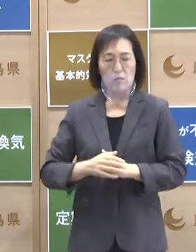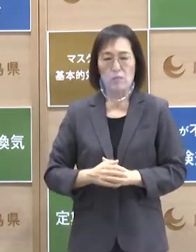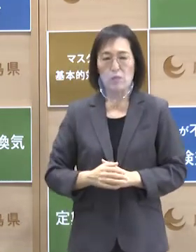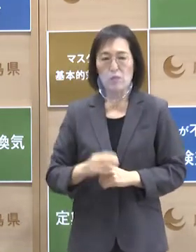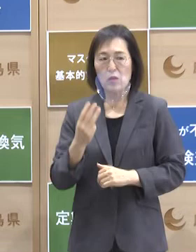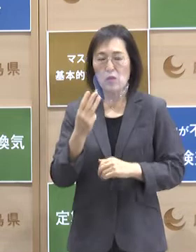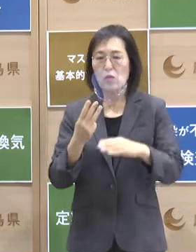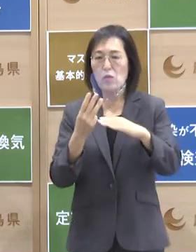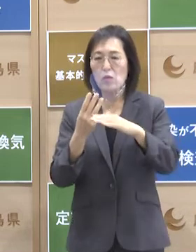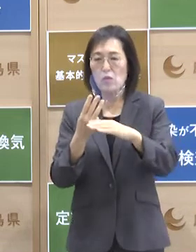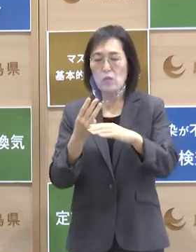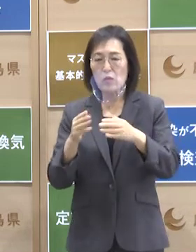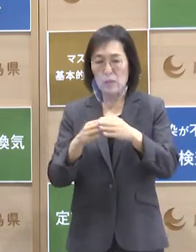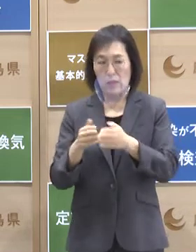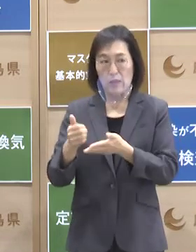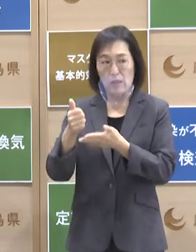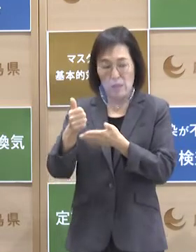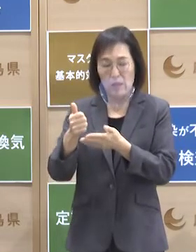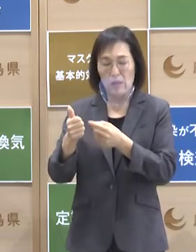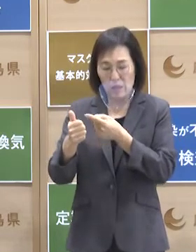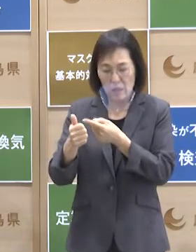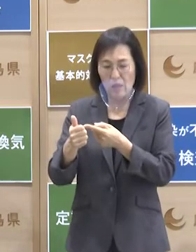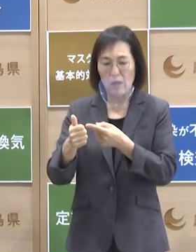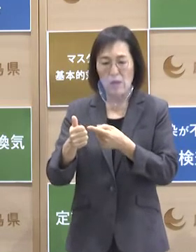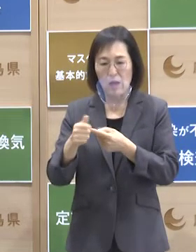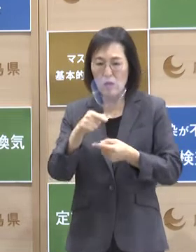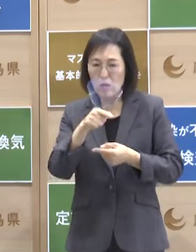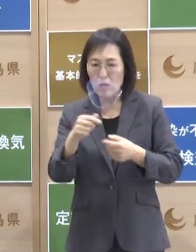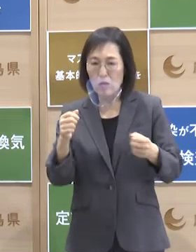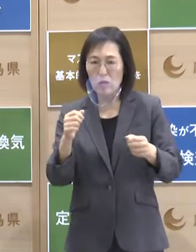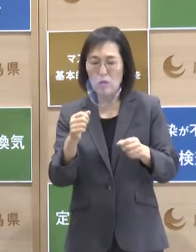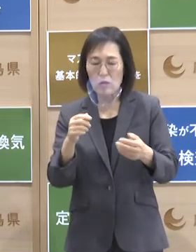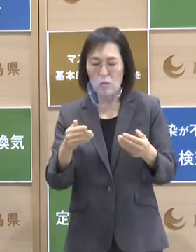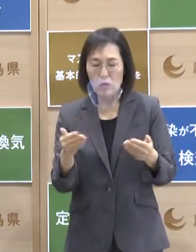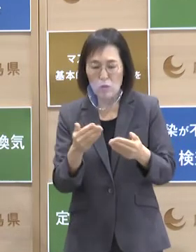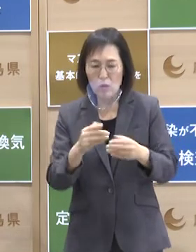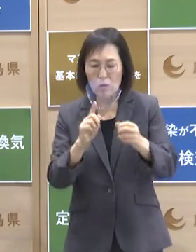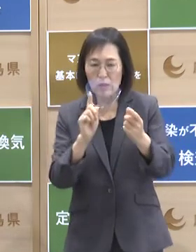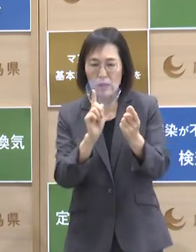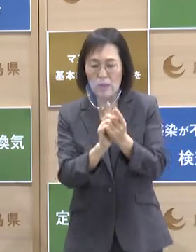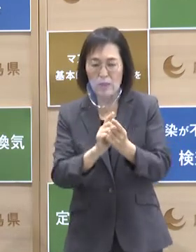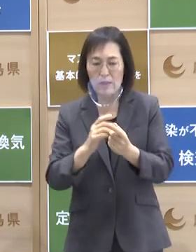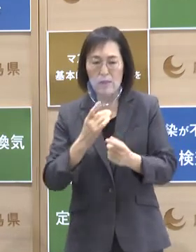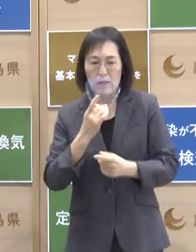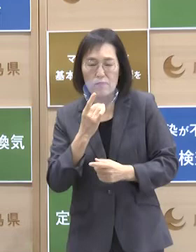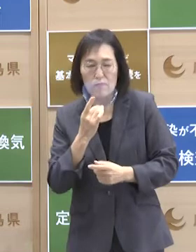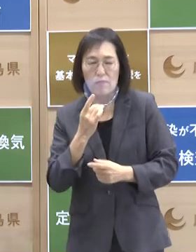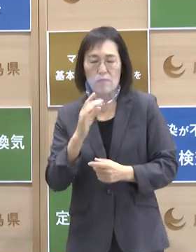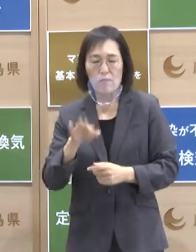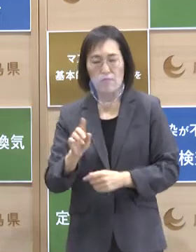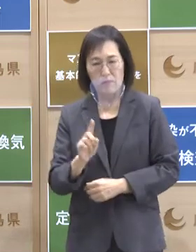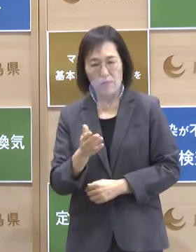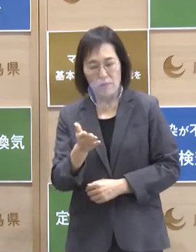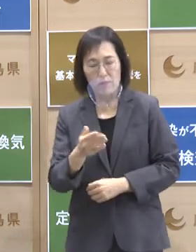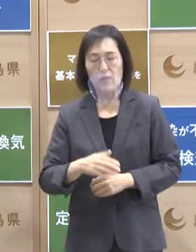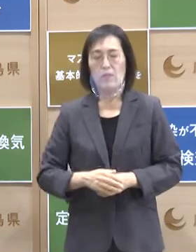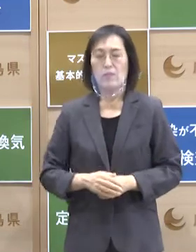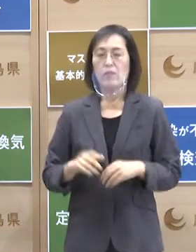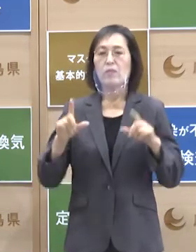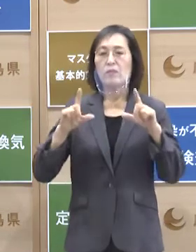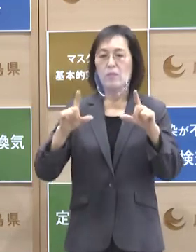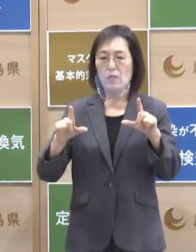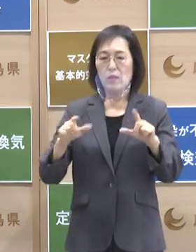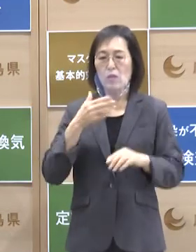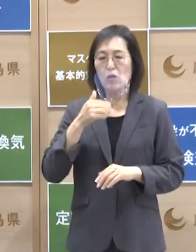崎知事の期待するところなどを伺えればと思います。 はい、福山駅周